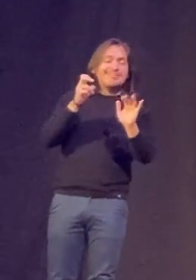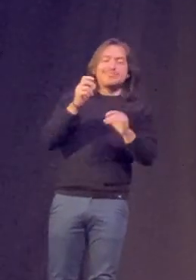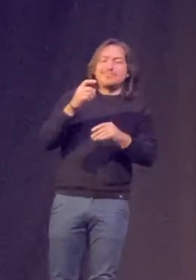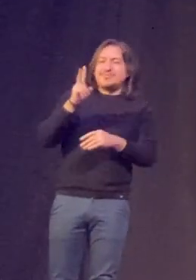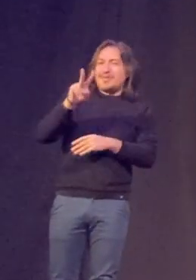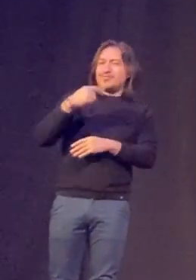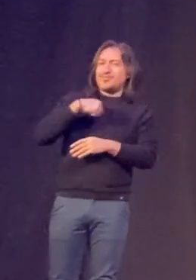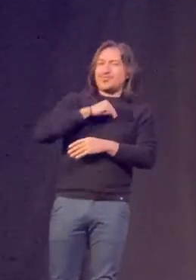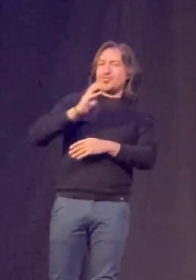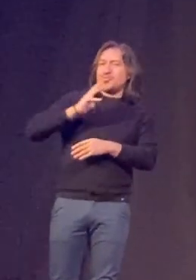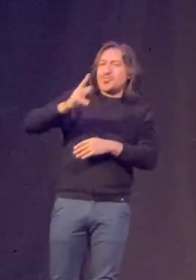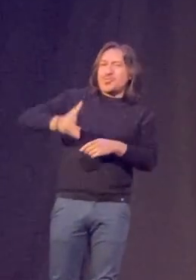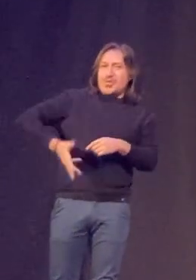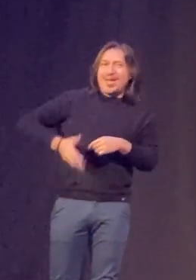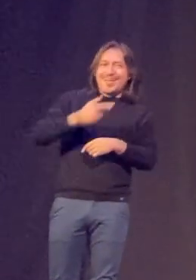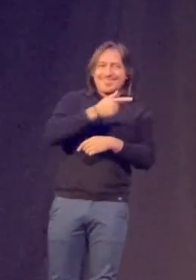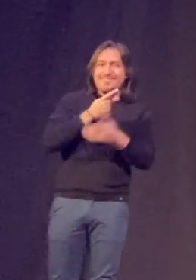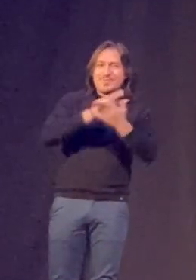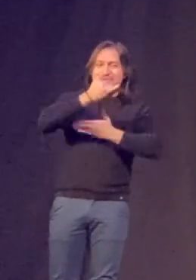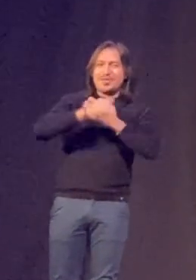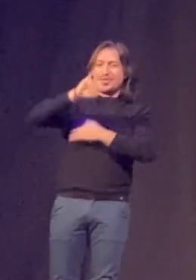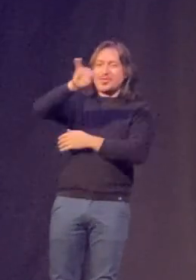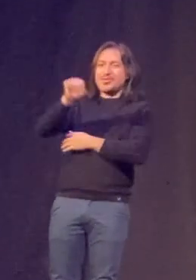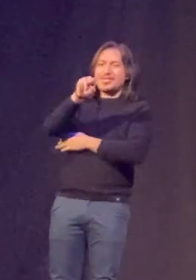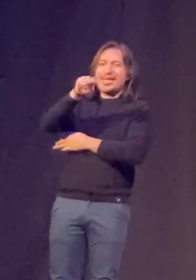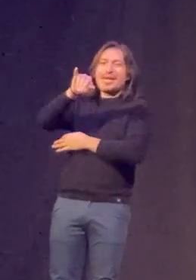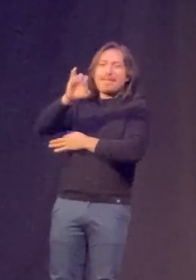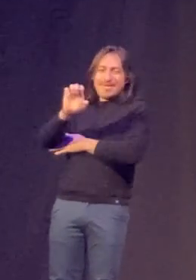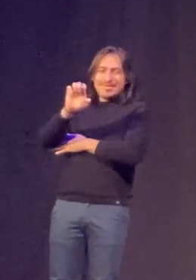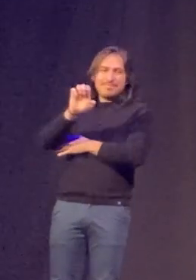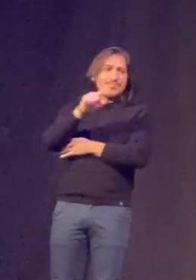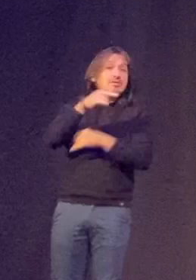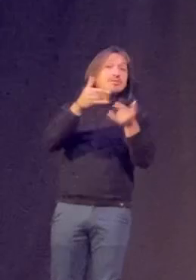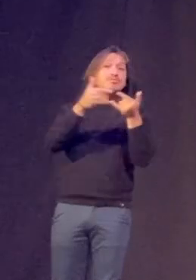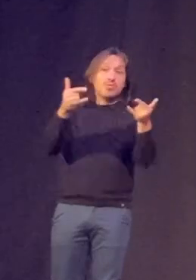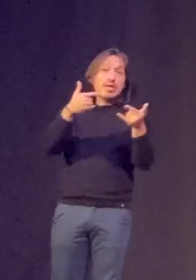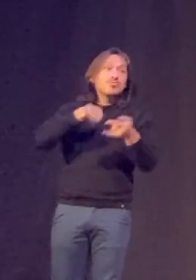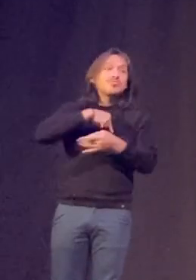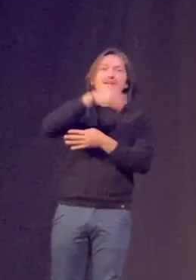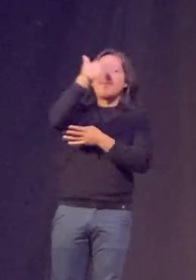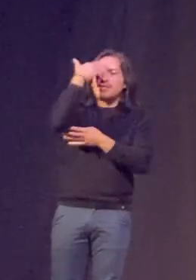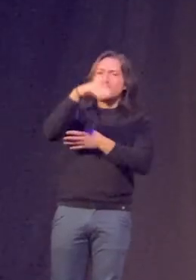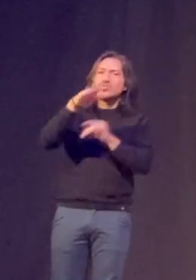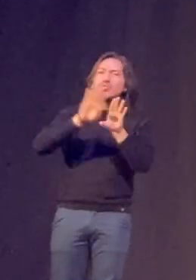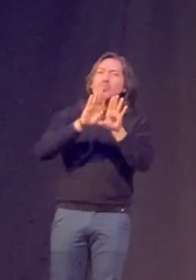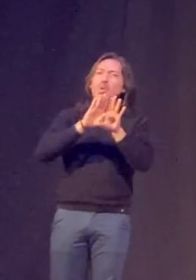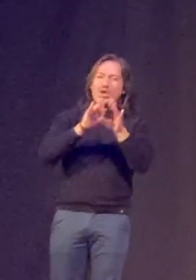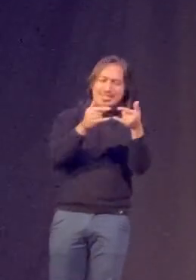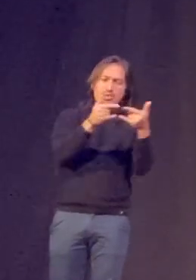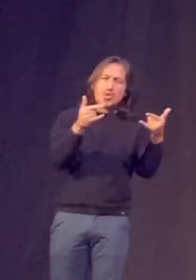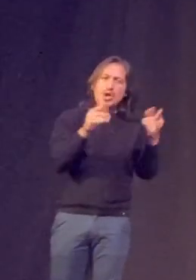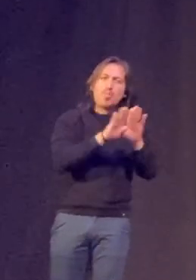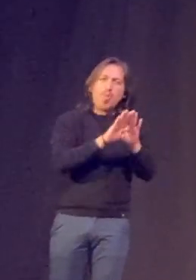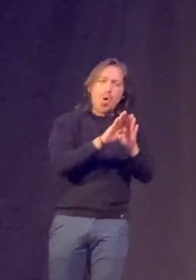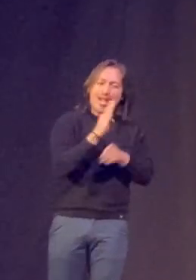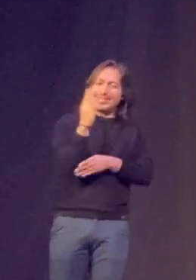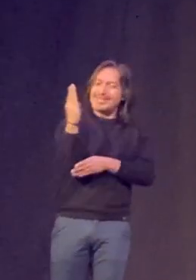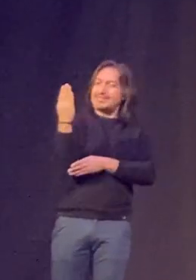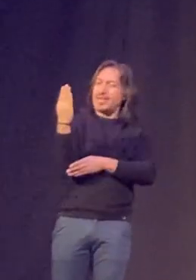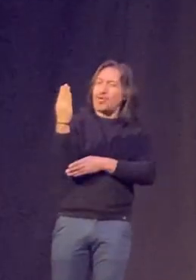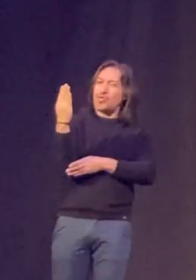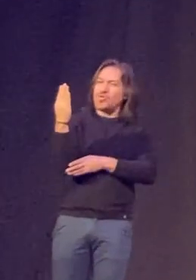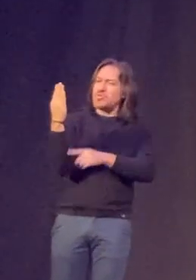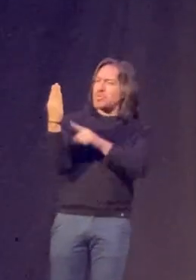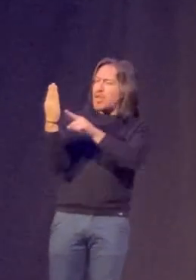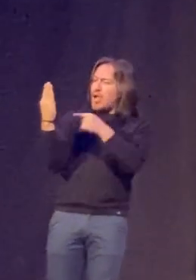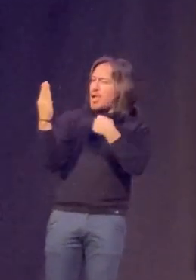de presentarles a Jamie. Sabemos que esta historia de Jamie va a ser una historia espejo, ya sea porque se identifiquen con Jamie o